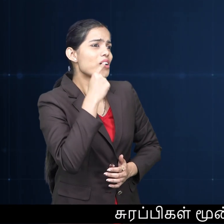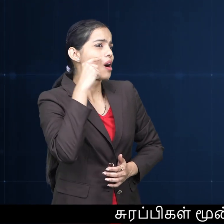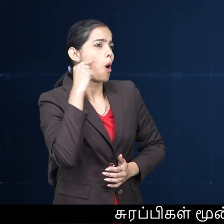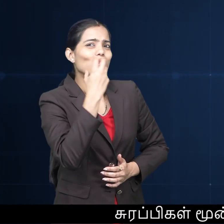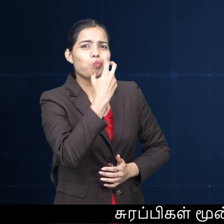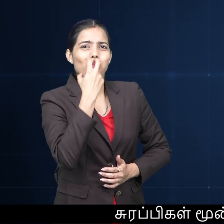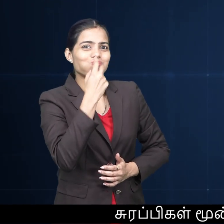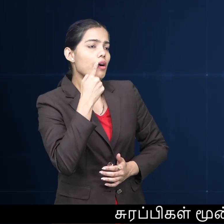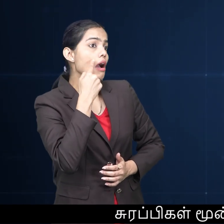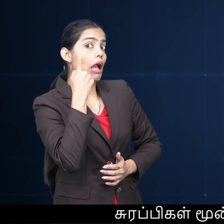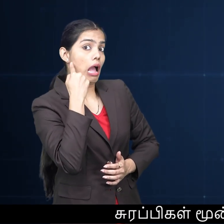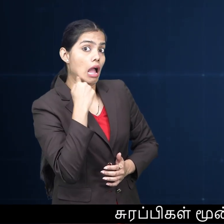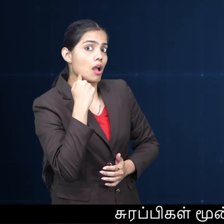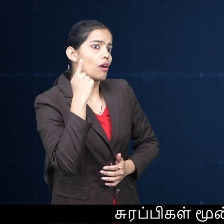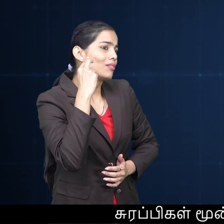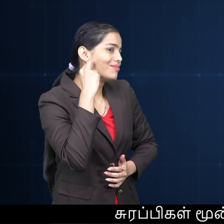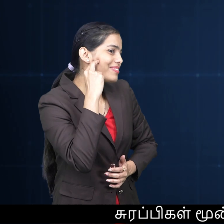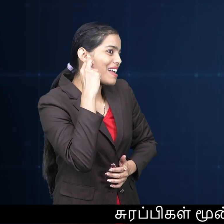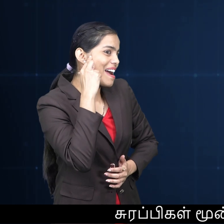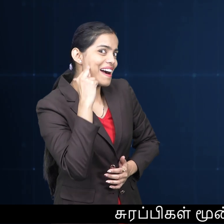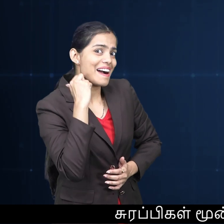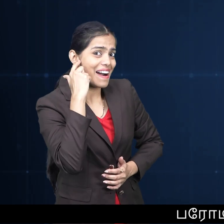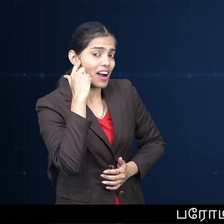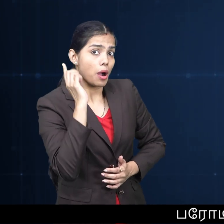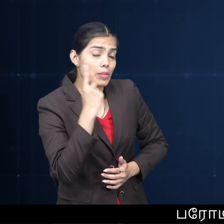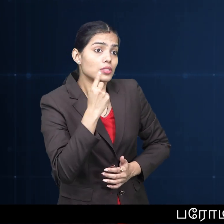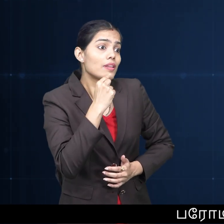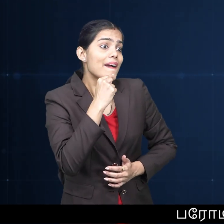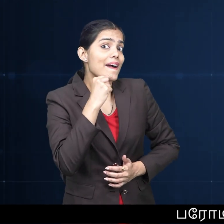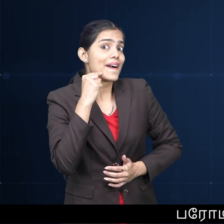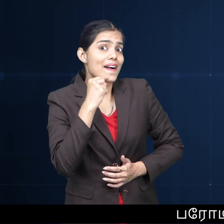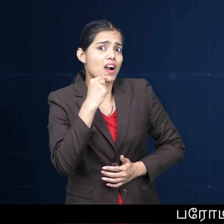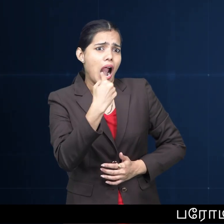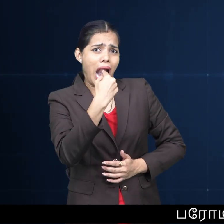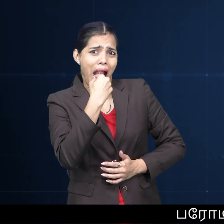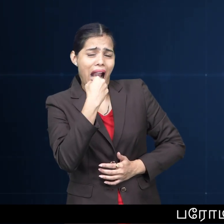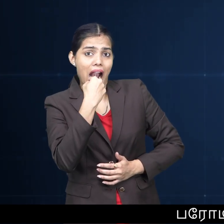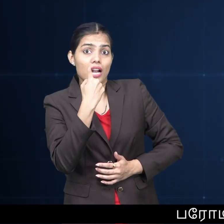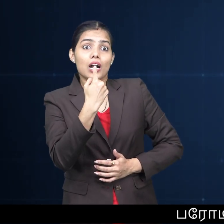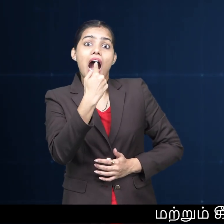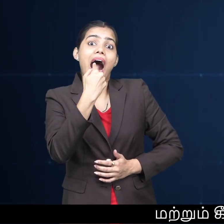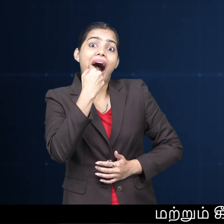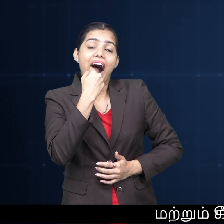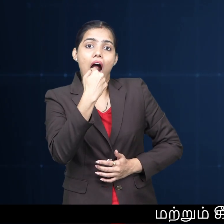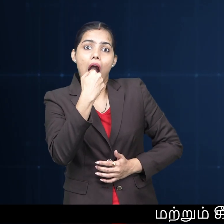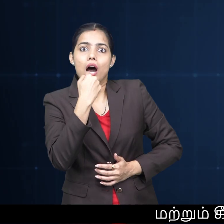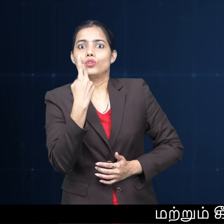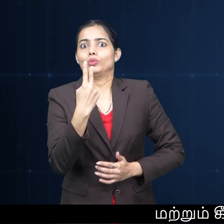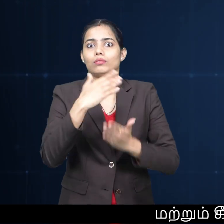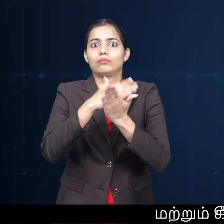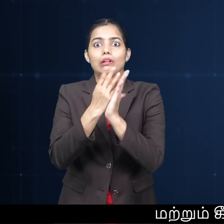உமிழ்நீர் சுரப்பிகள் 3 ஜோடிகள் உள்ளன. கன்ன சுரப்பி, கீழ்நாச்சுரப்பி மற்றும்